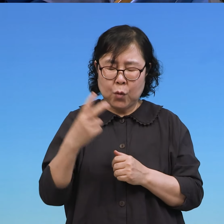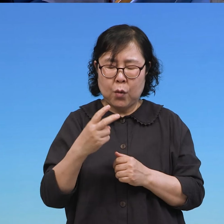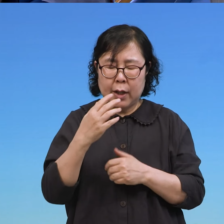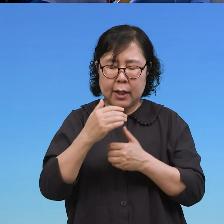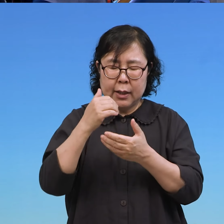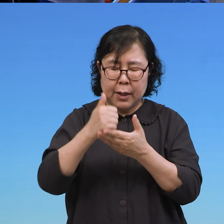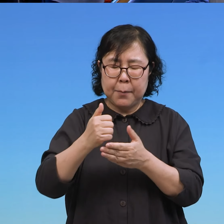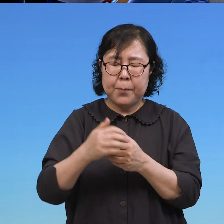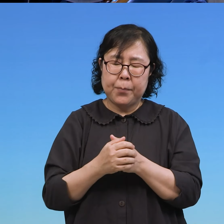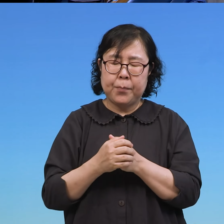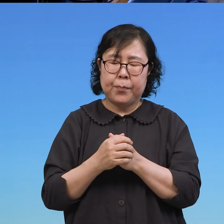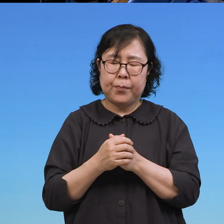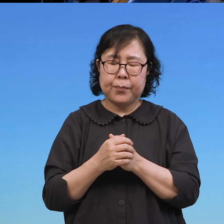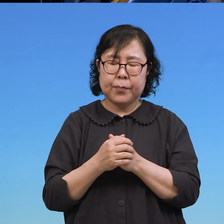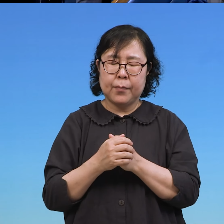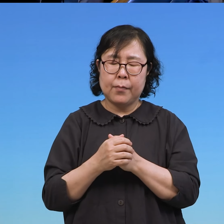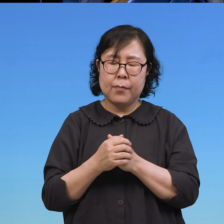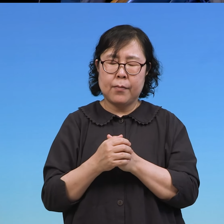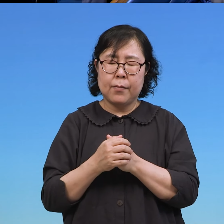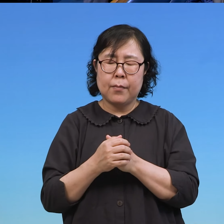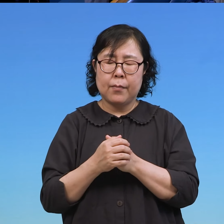그런가 하면 하나님